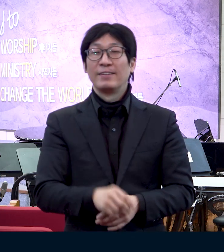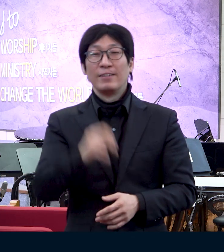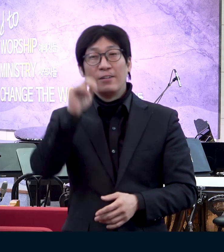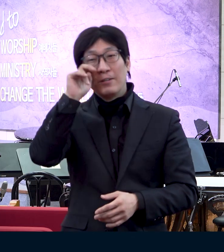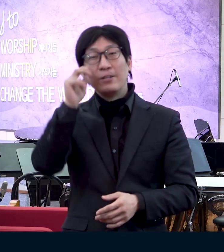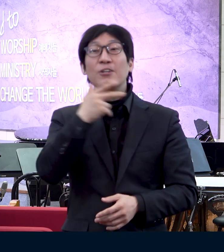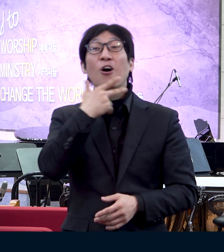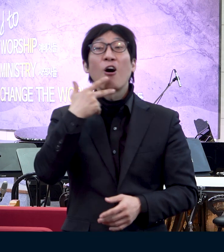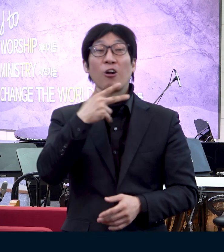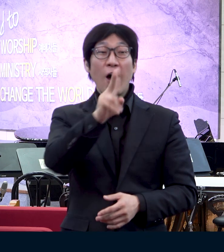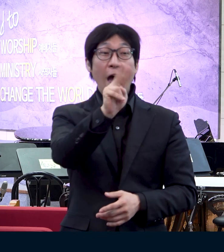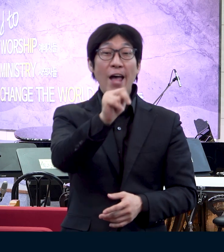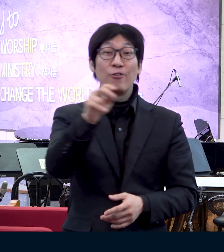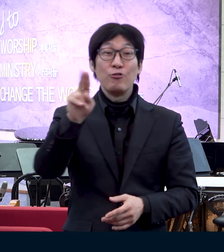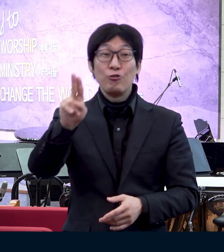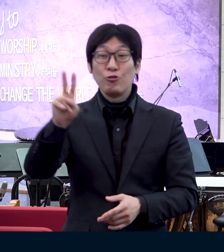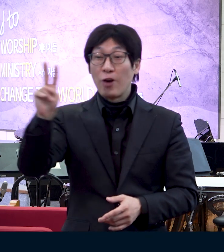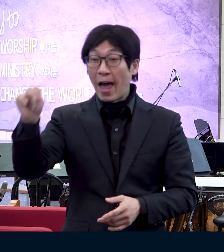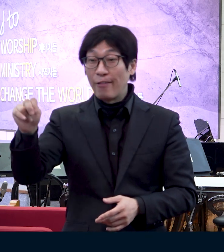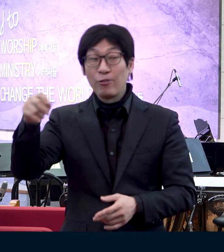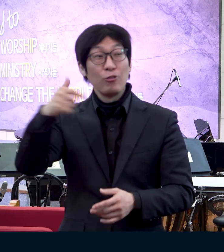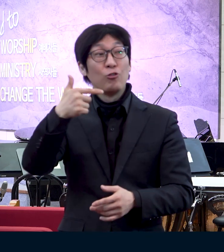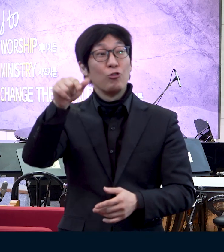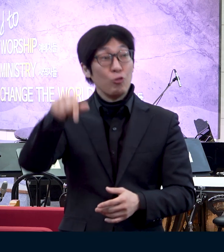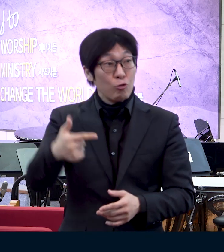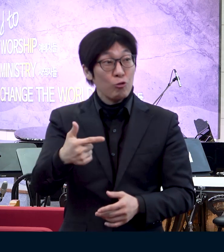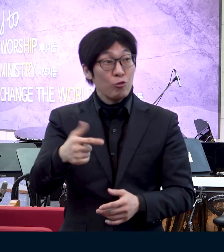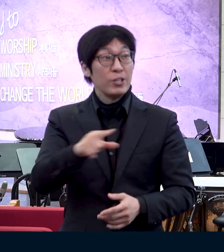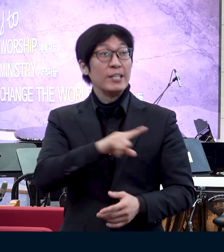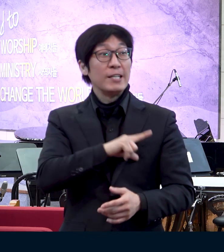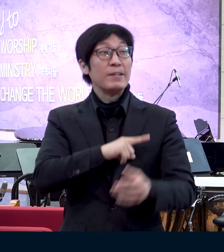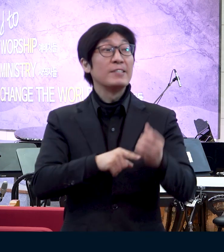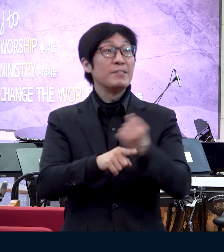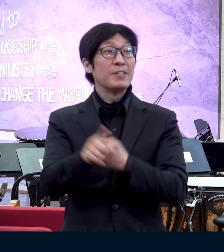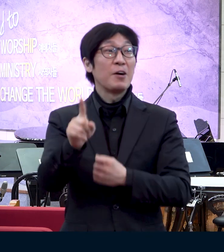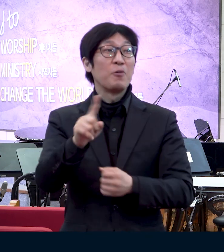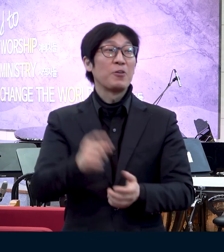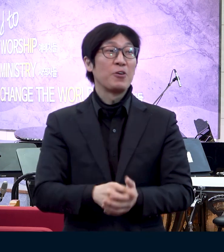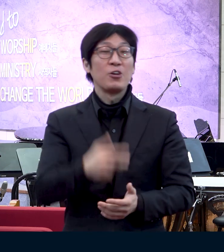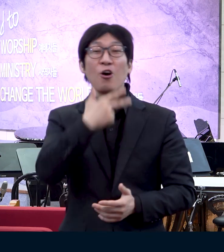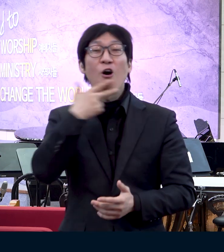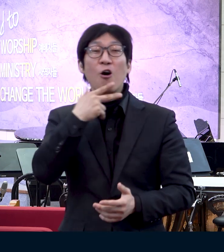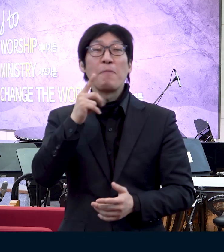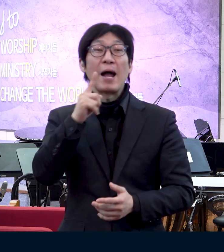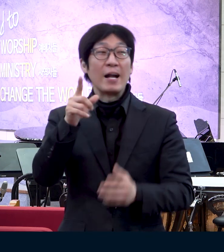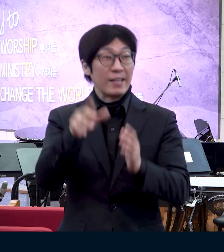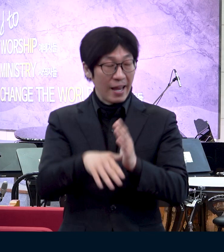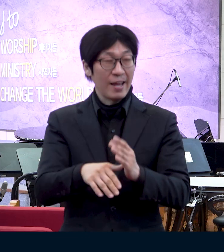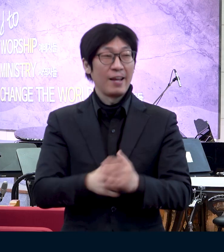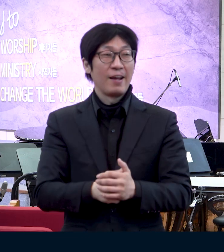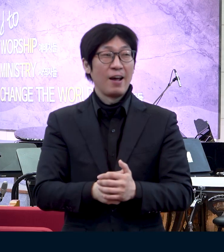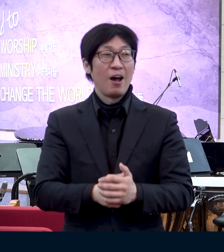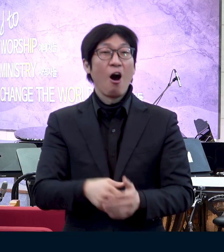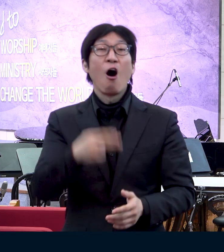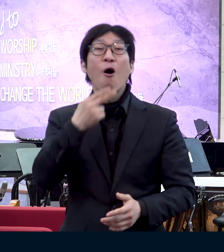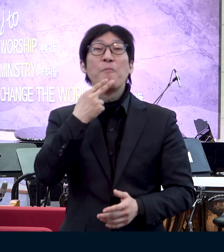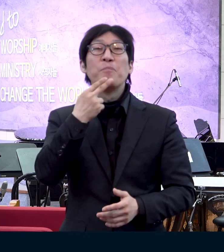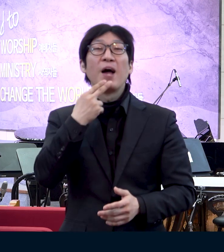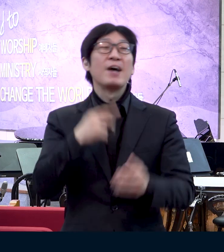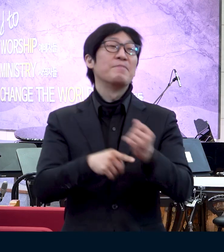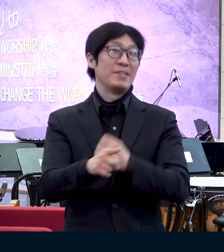여기에서 그 여호수아의 아버지인 눈이 그게 영어식으로 발음하면